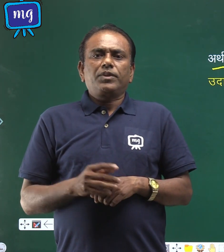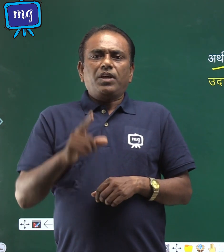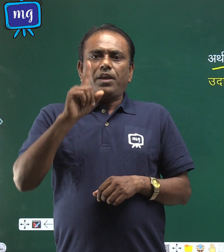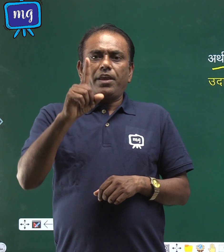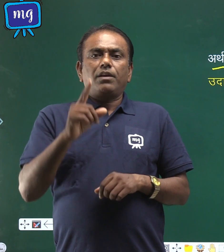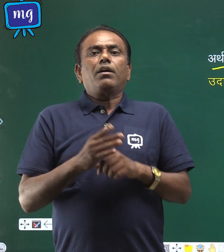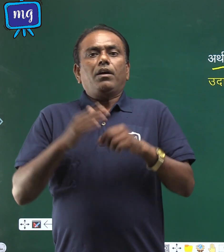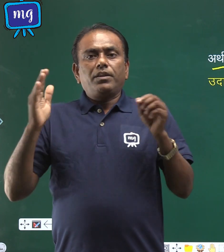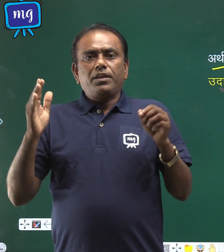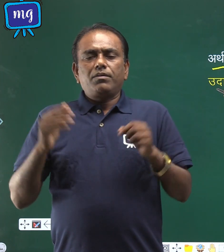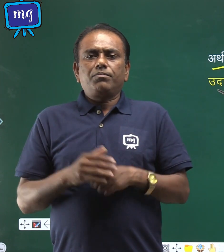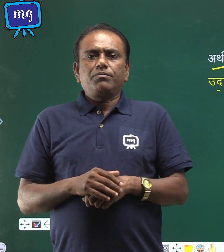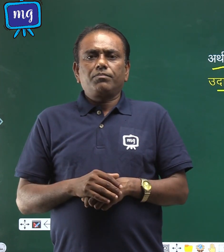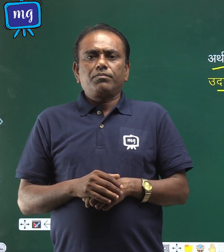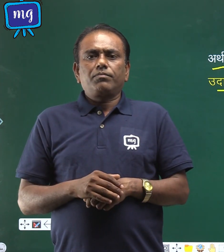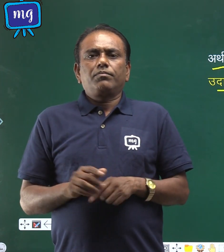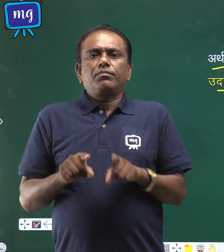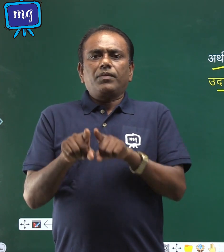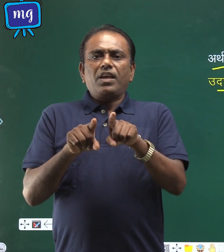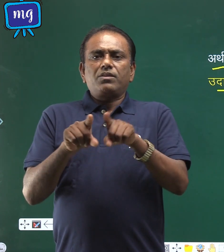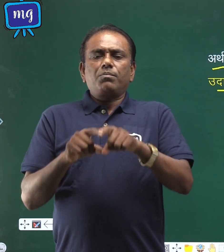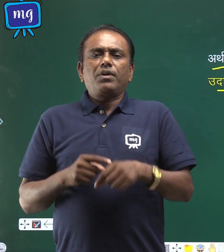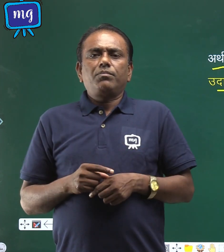एक अधिक, उदाहरण